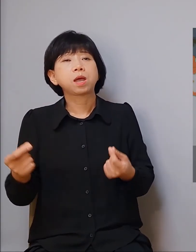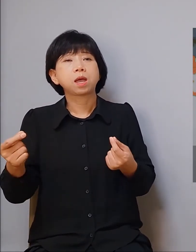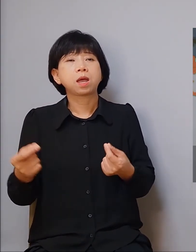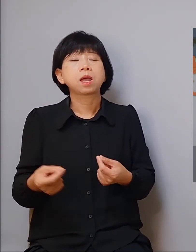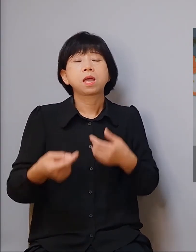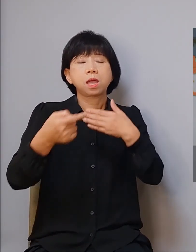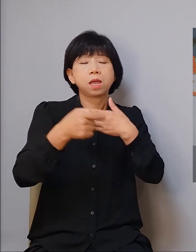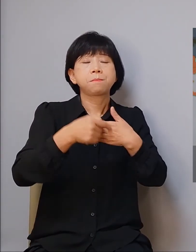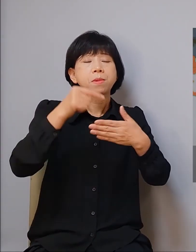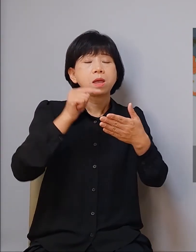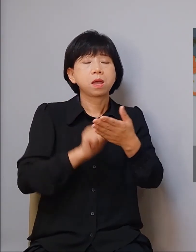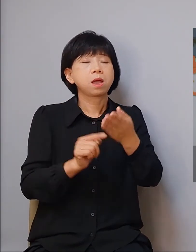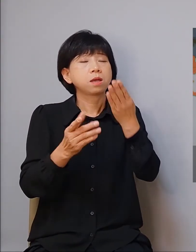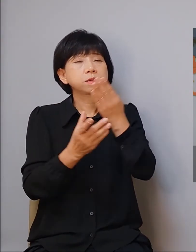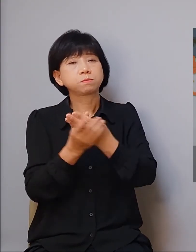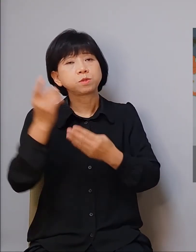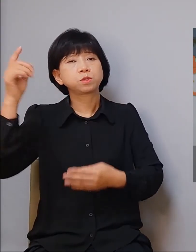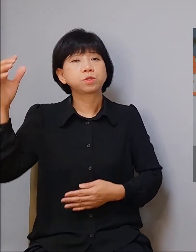말씀이로다 한